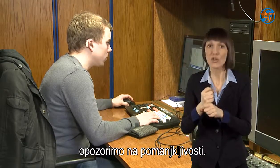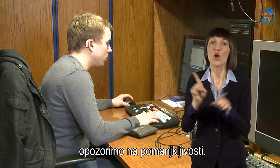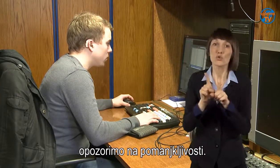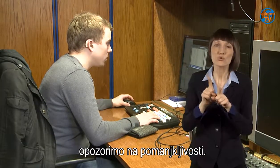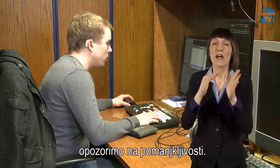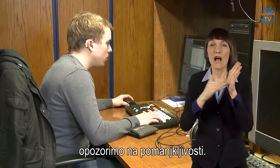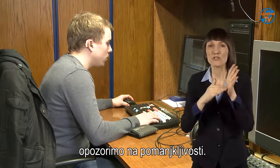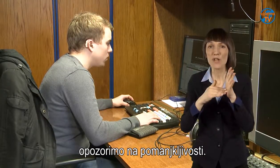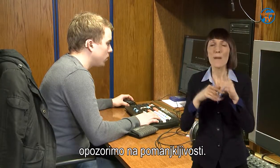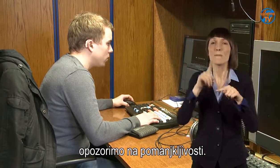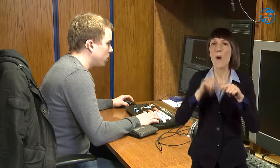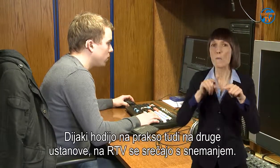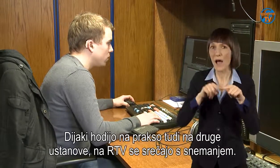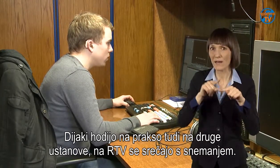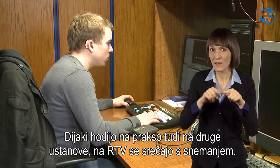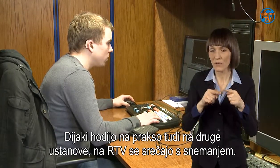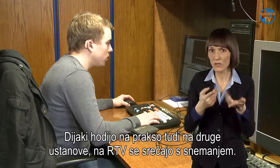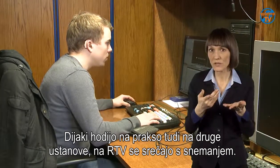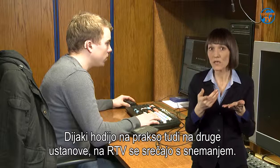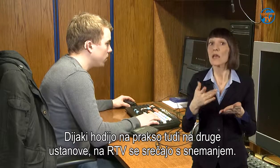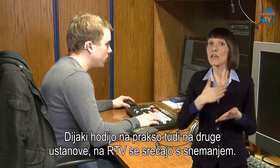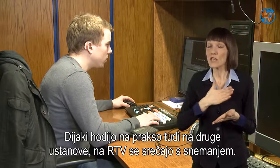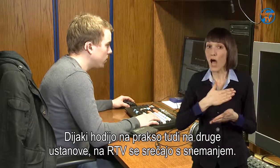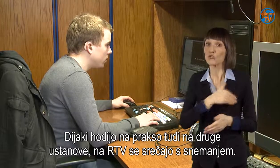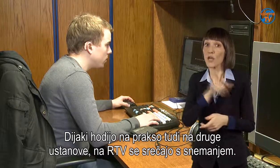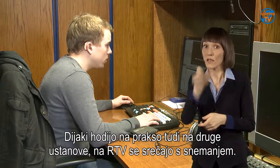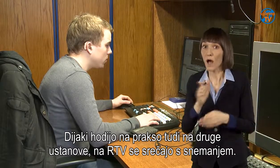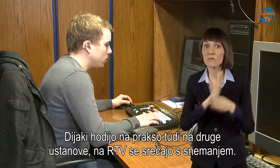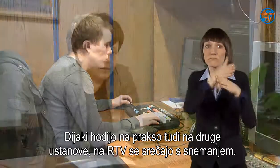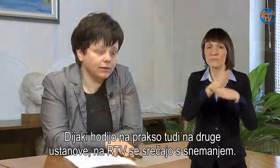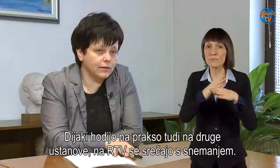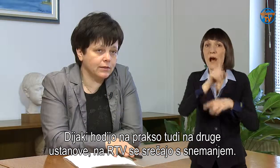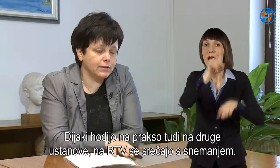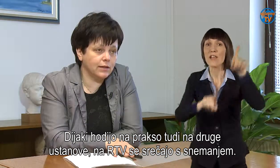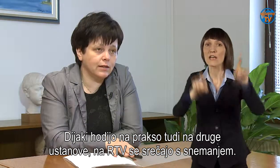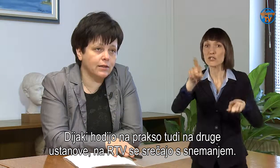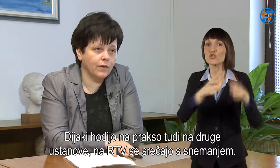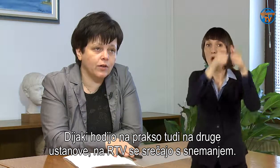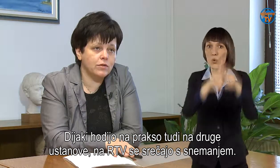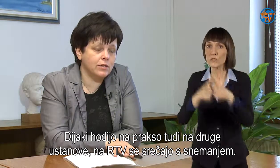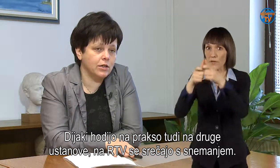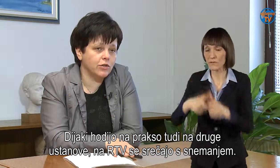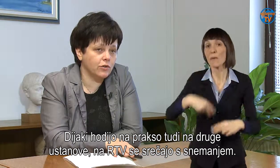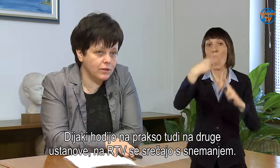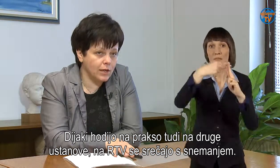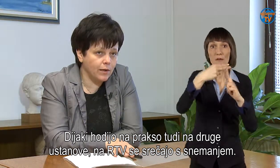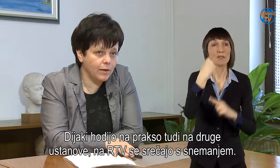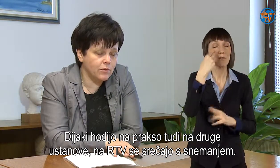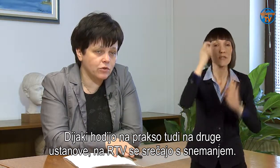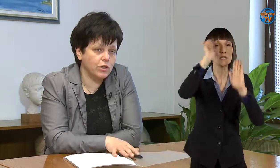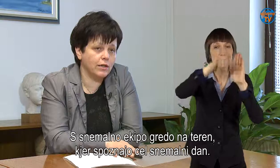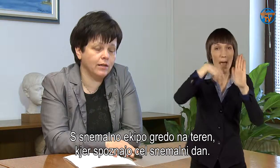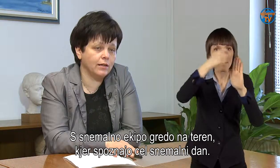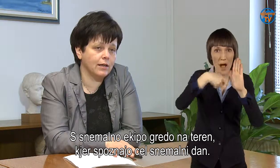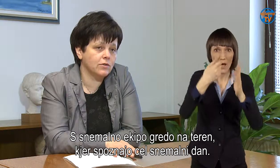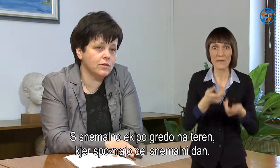kakšne pomanjkljivosti. Dijaki hodijo na prakso tudi v druge ustanove, na RTV-ju se srečajo s snemanjem,